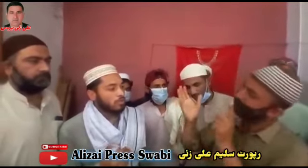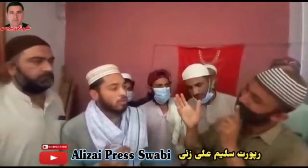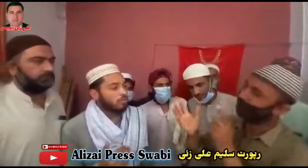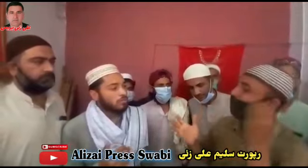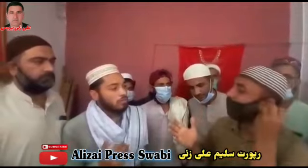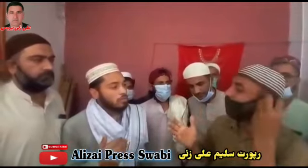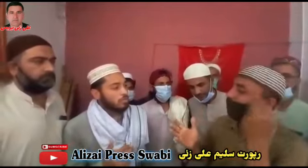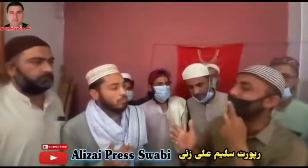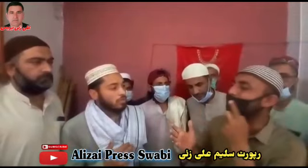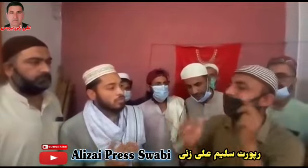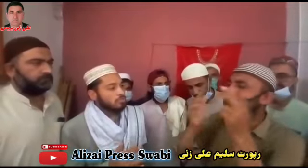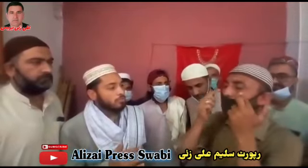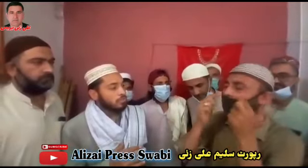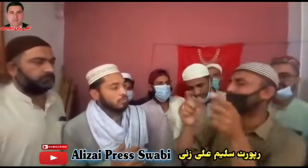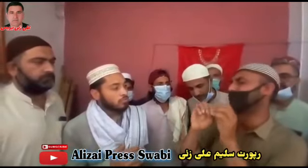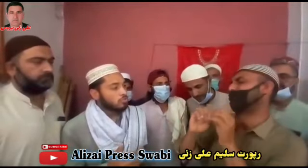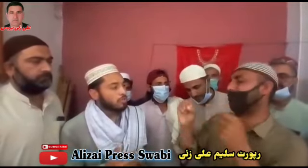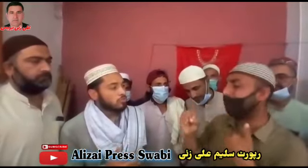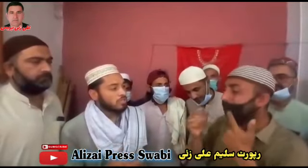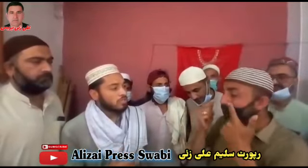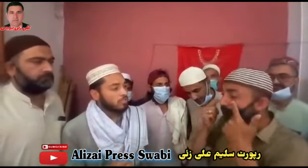لکه هغې چې کوم دی هر څه شوي دي جی، ستاسو پکې اوس لاسه نه کېږي.